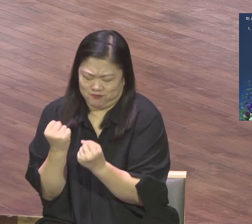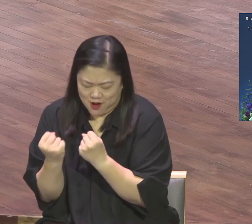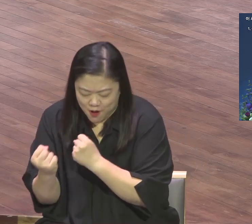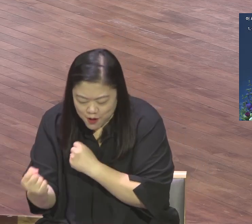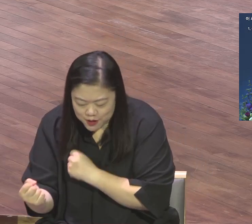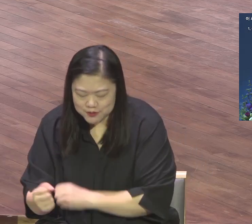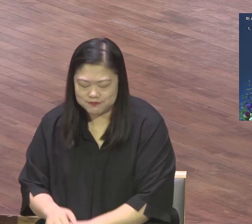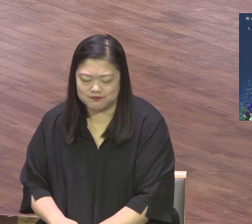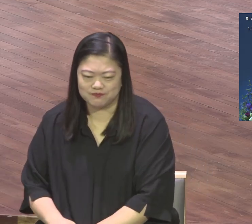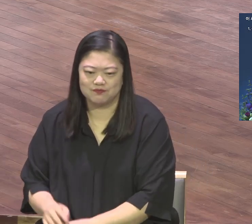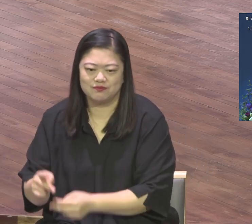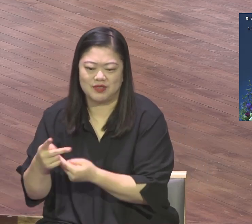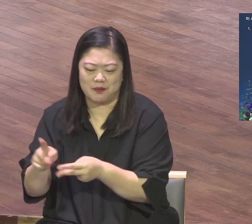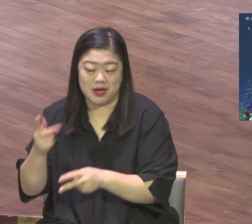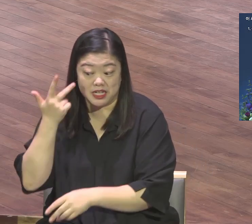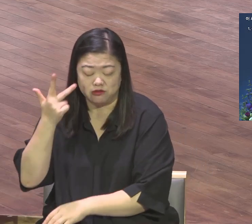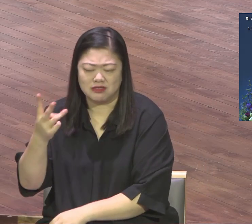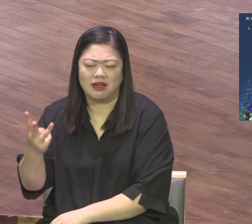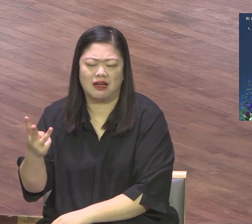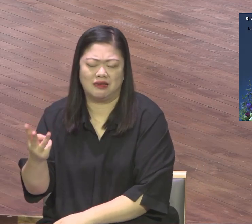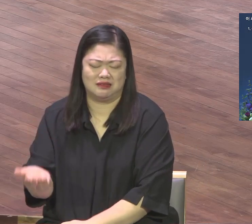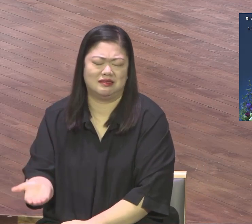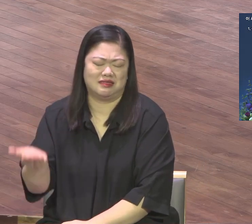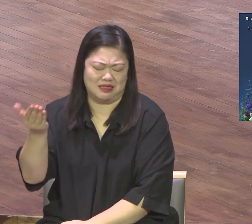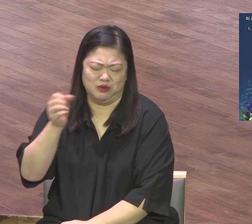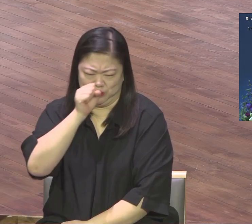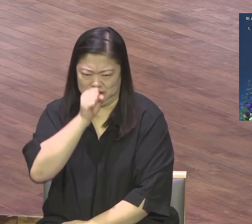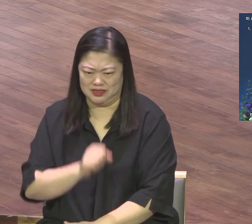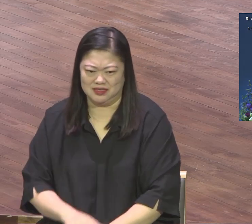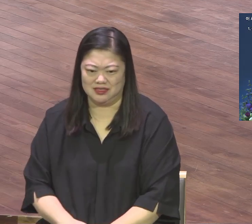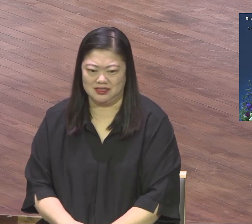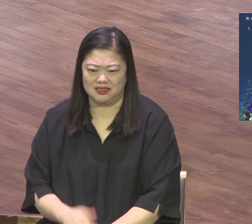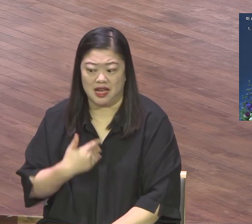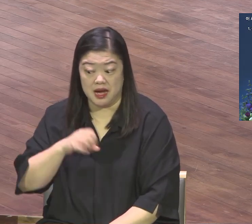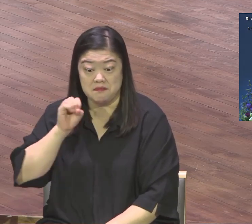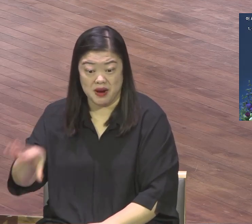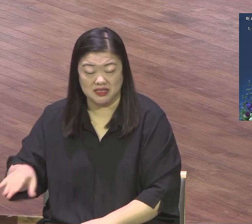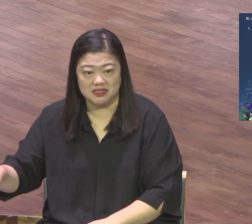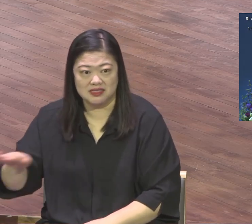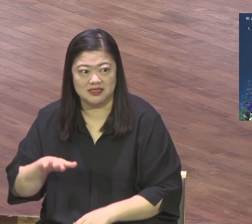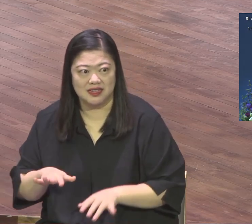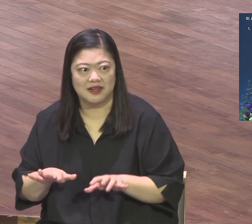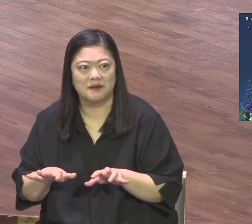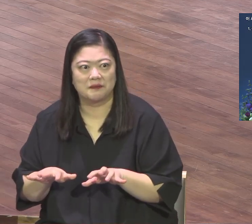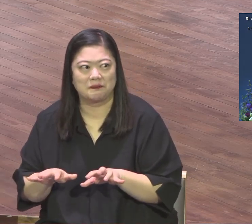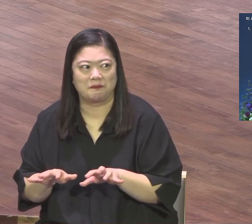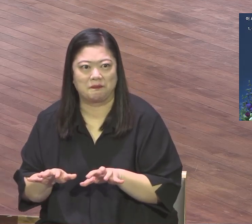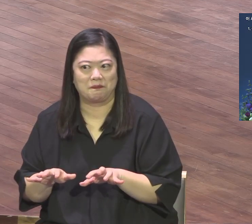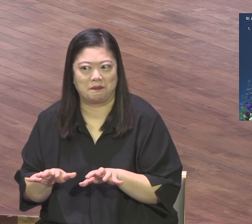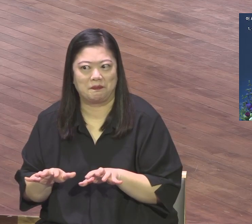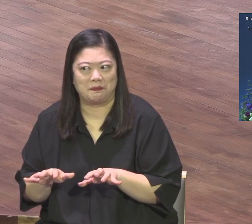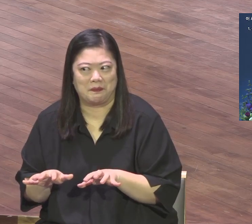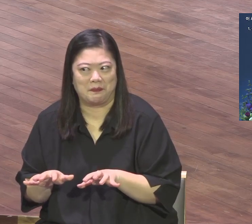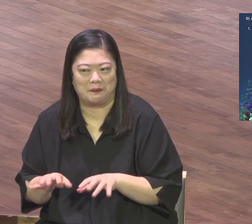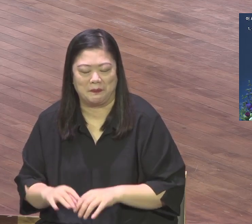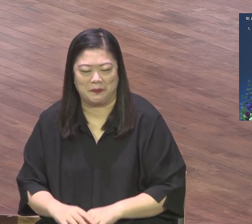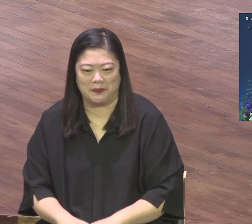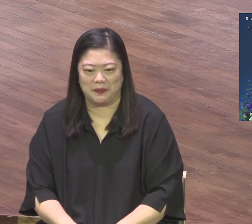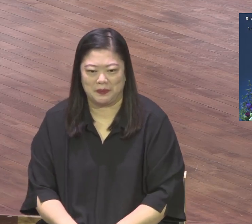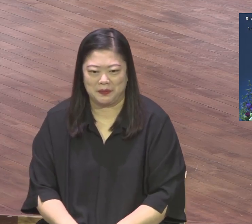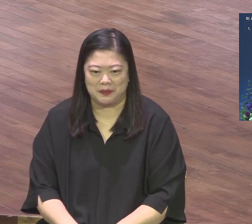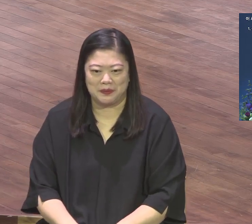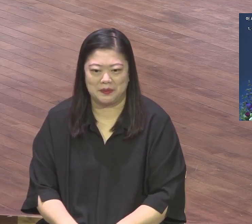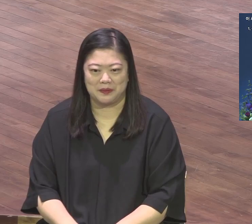사람이 말씀 운동하는 망대를 세워보시기 바랍니다. 예원교회 3년 이상 다니는데 말씀 운동 안 한다. 그